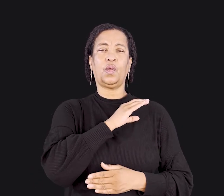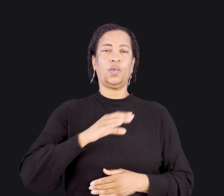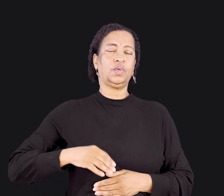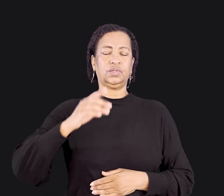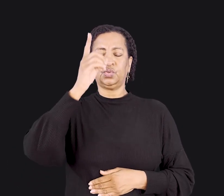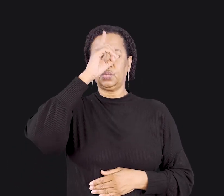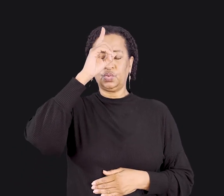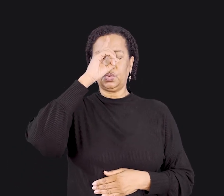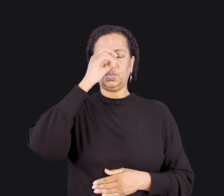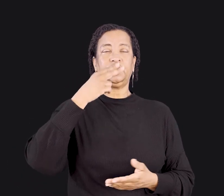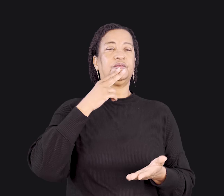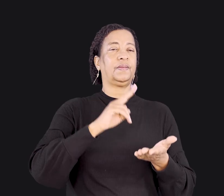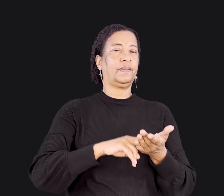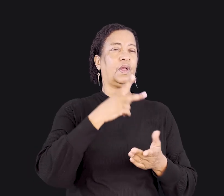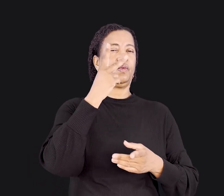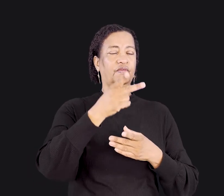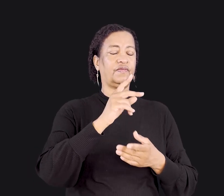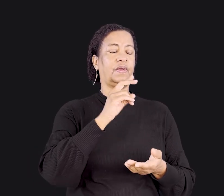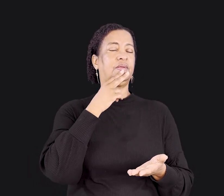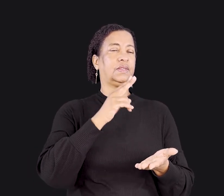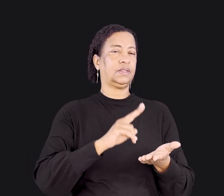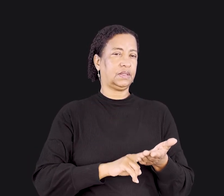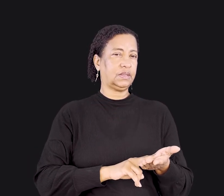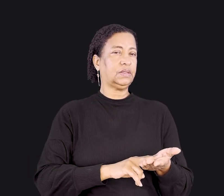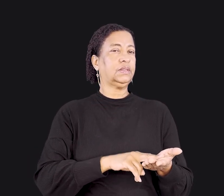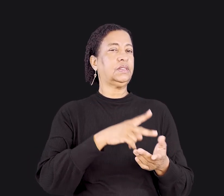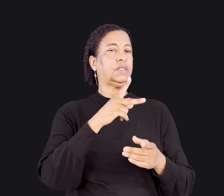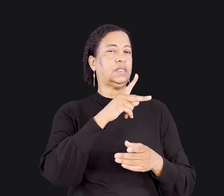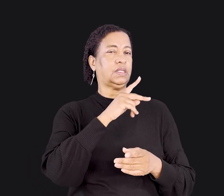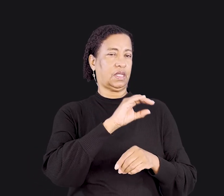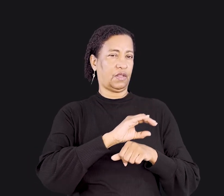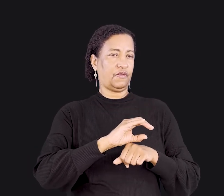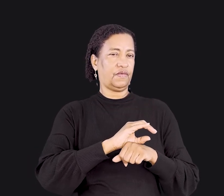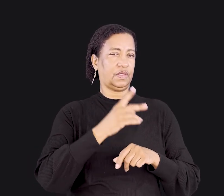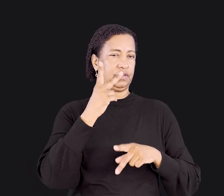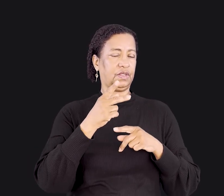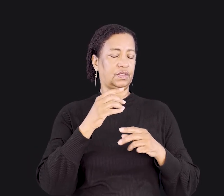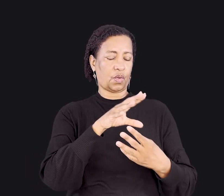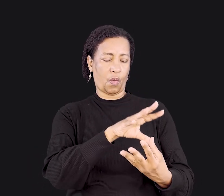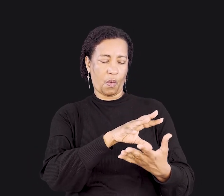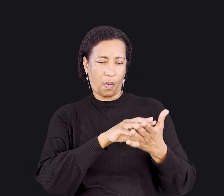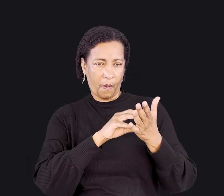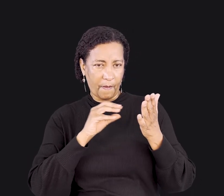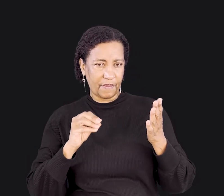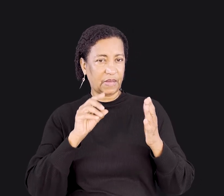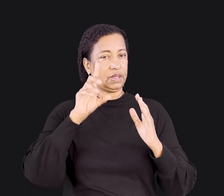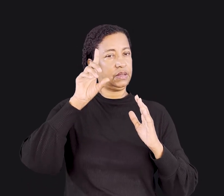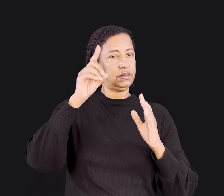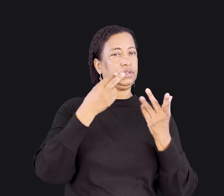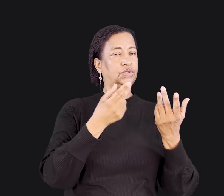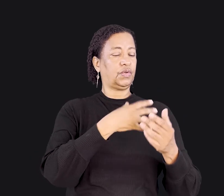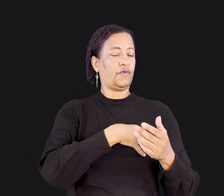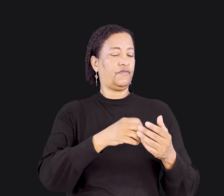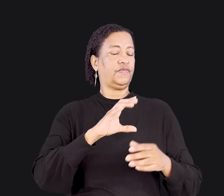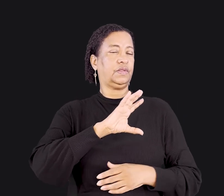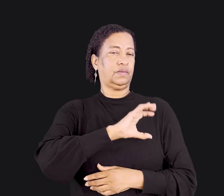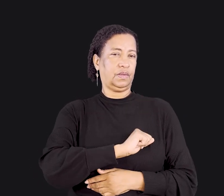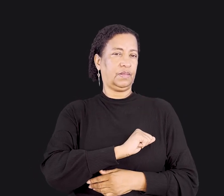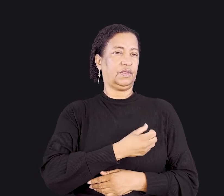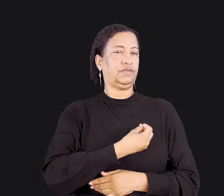aos Efésios: sejam imitadores de Deus como filhos amados, e vivam em amor como também Cristo nos